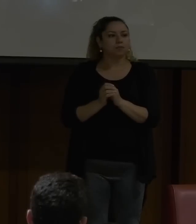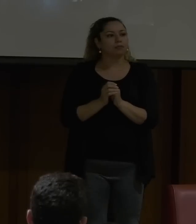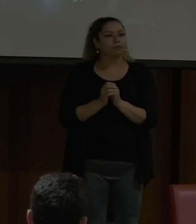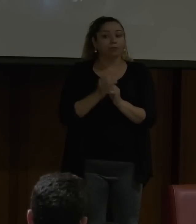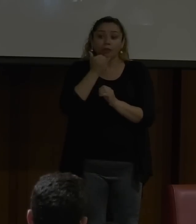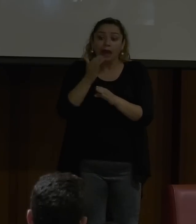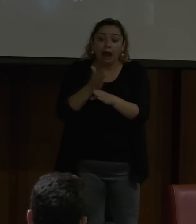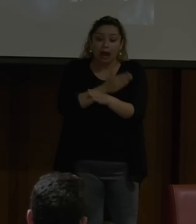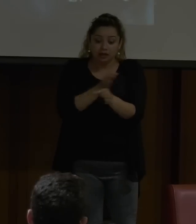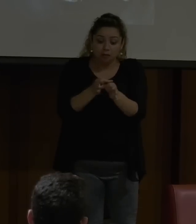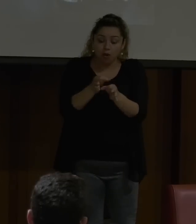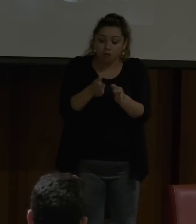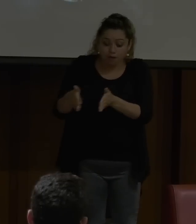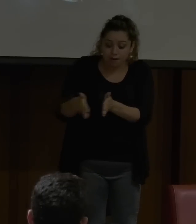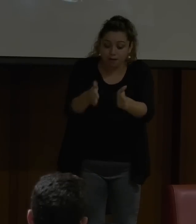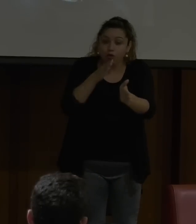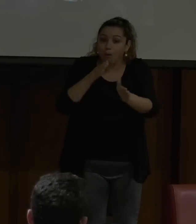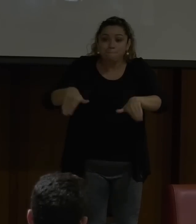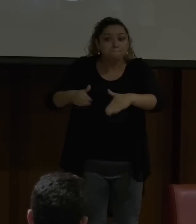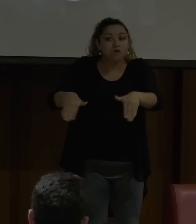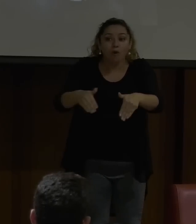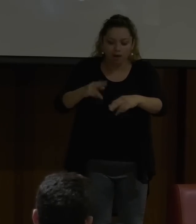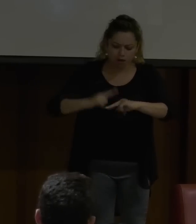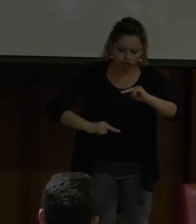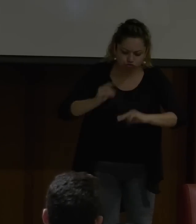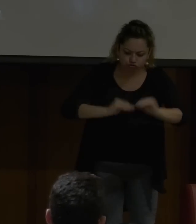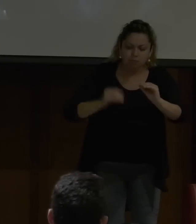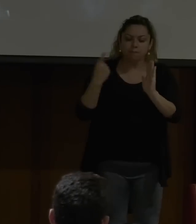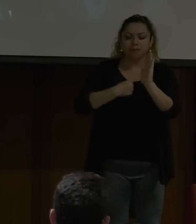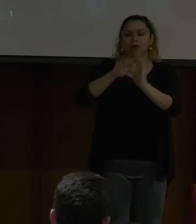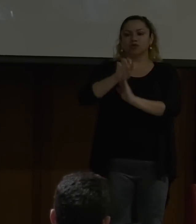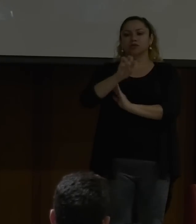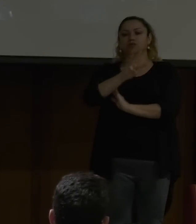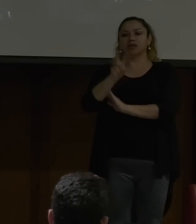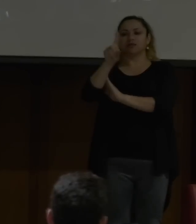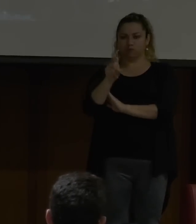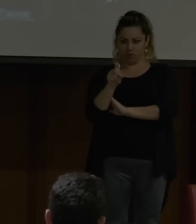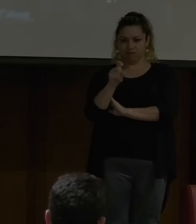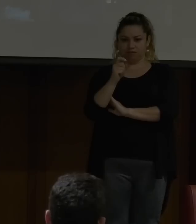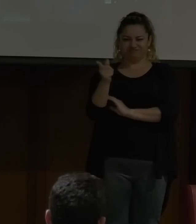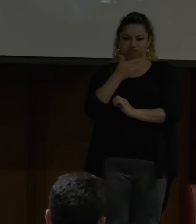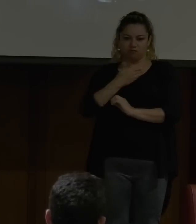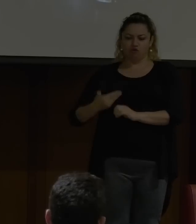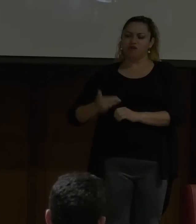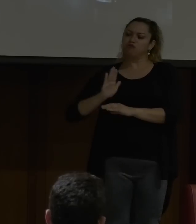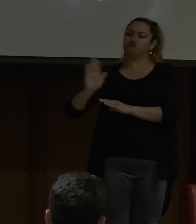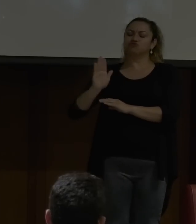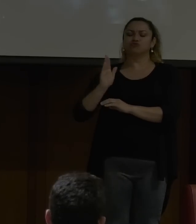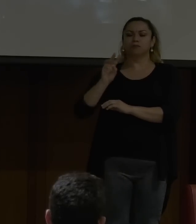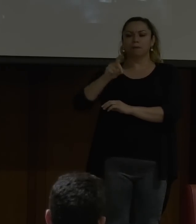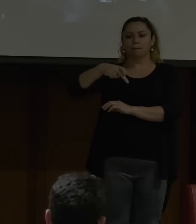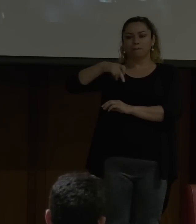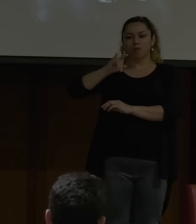cruzada todavía por la carretera que se comenzó a construir en 1939 bajo el gobierno de López Pumarejo, y la